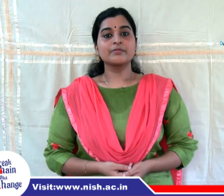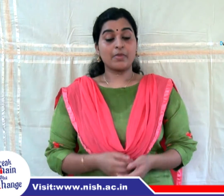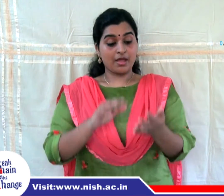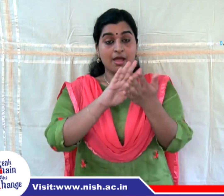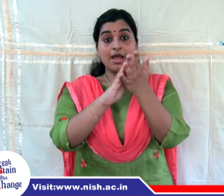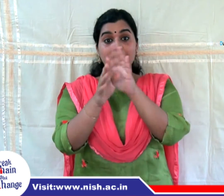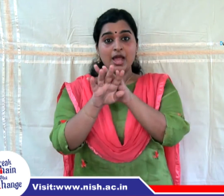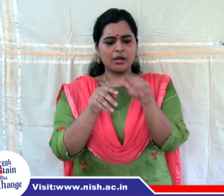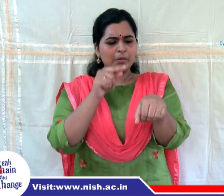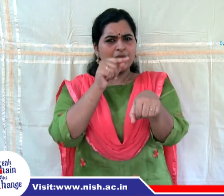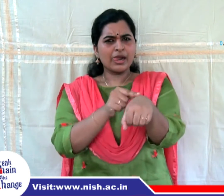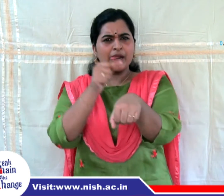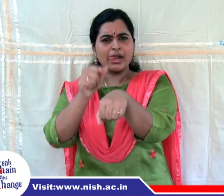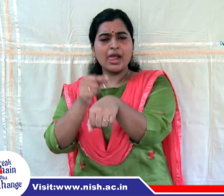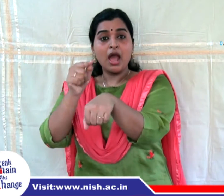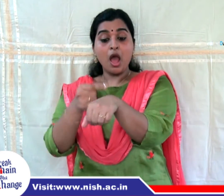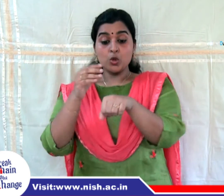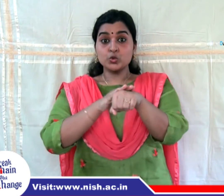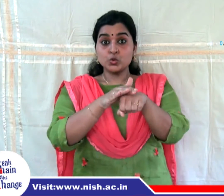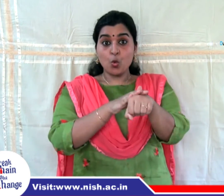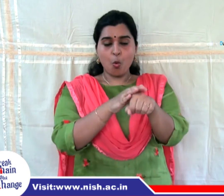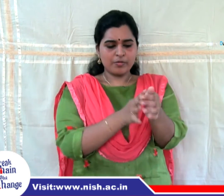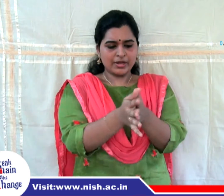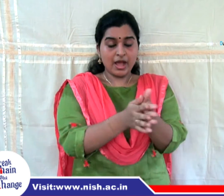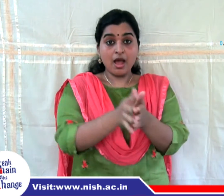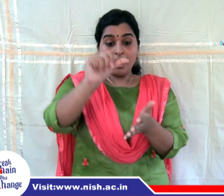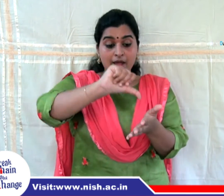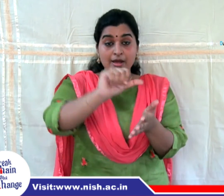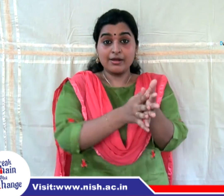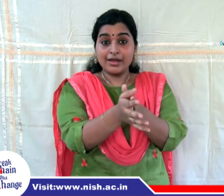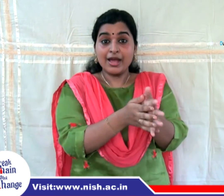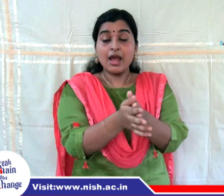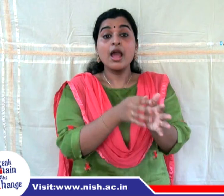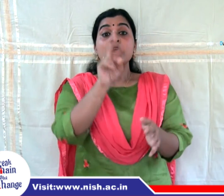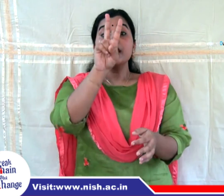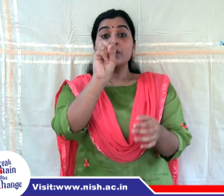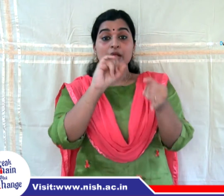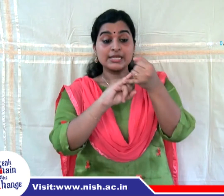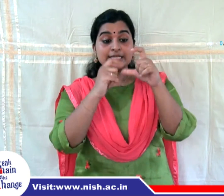കൈകൾ ഇടയ്ക്കിടയ്ക്ക് ശുചിയായി സോപ്പ് ഉപയോഗിച്ച് 20 സെക്കൻഡ് കഴുകുക.